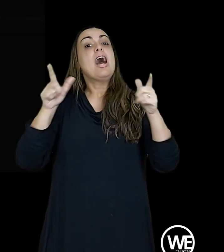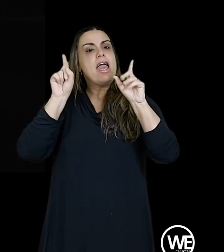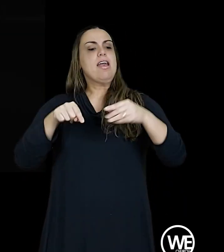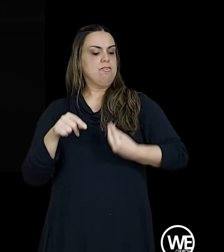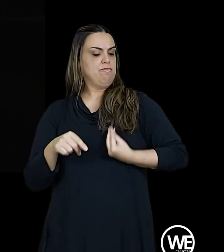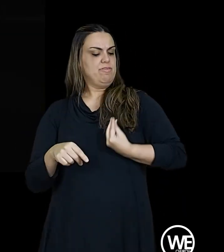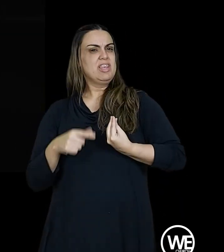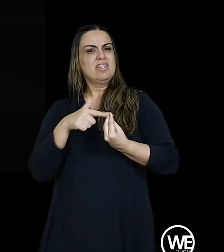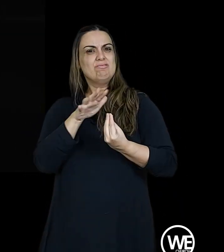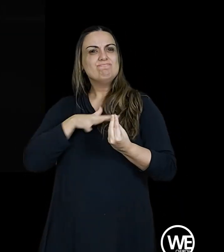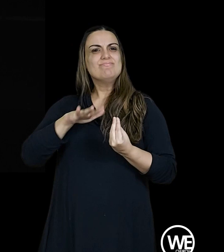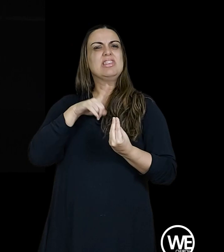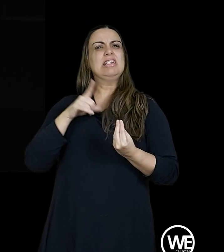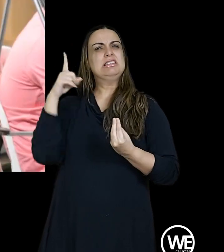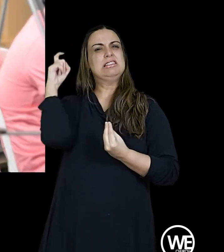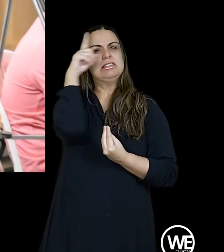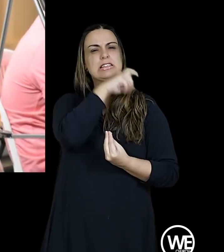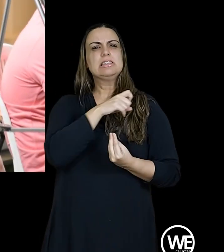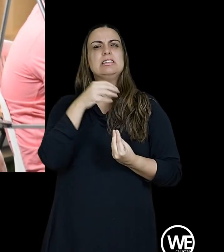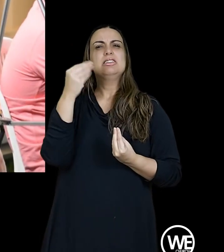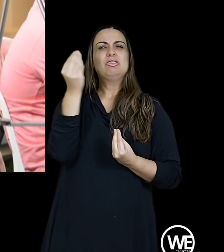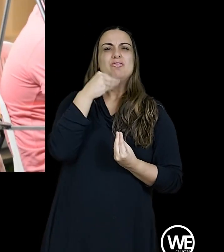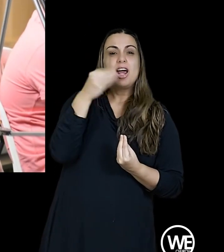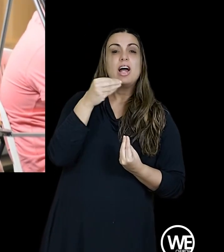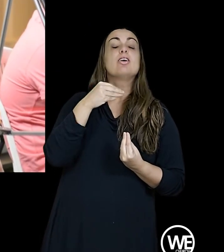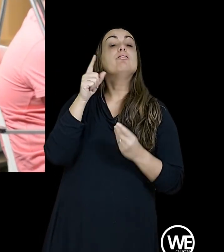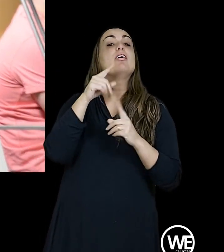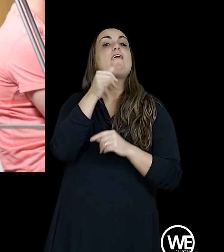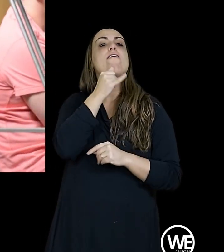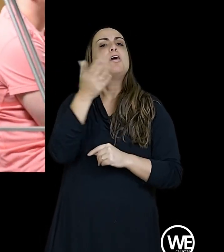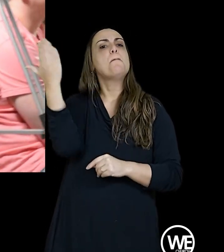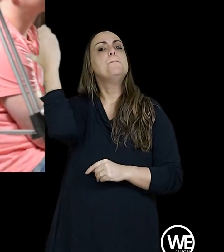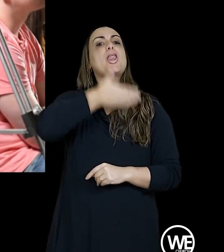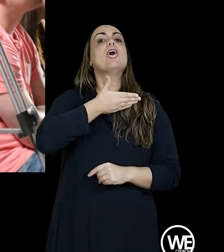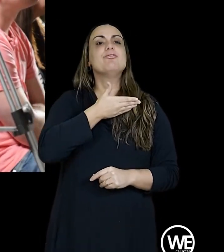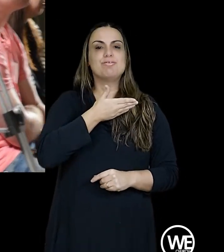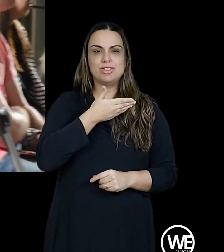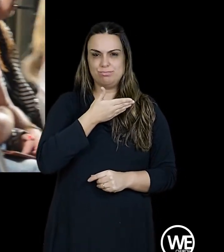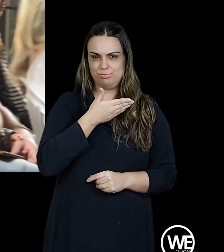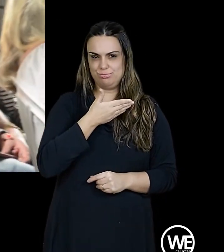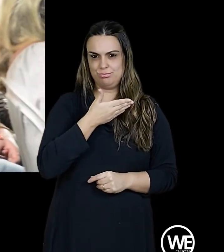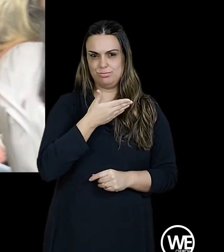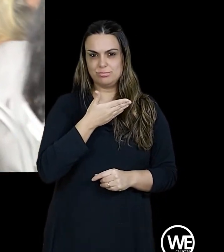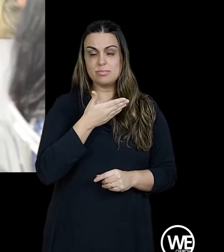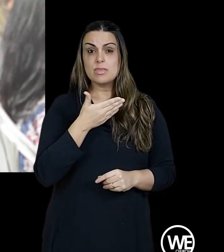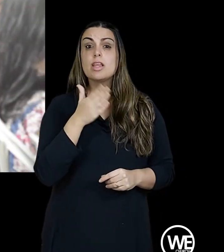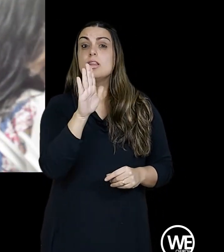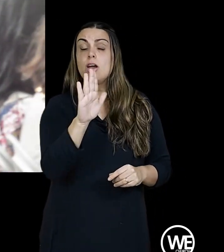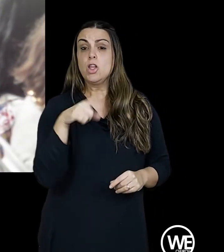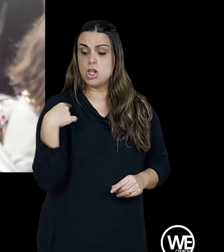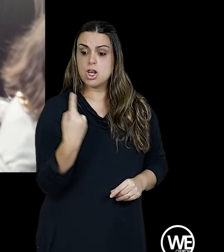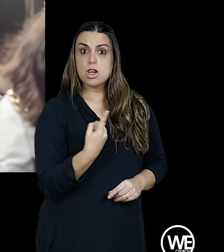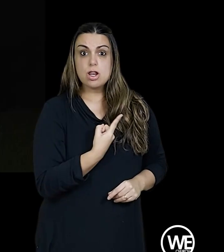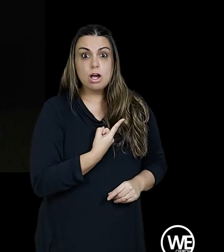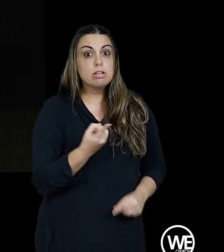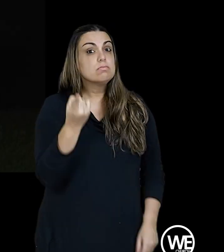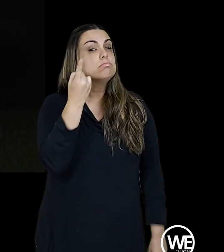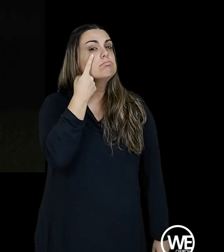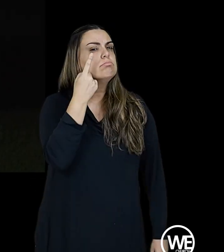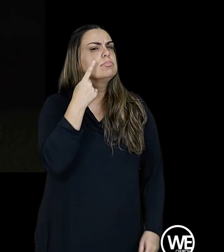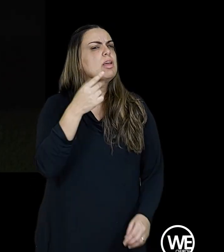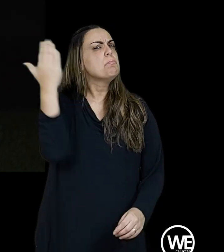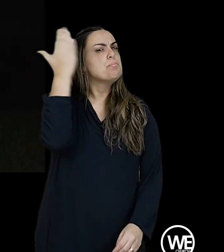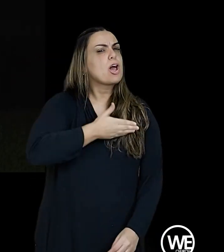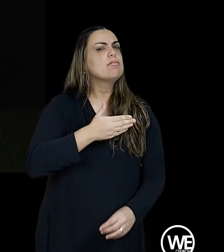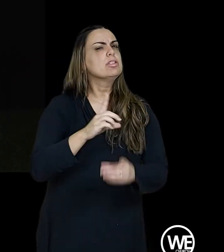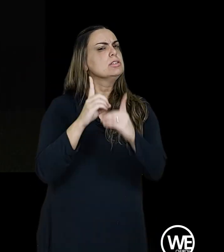fragilidades, e seremos colocados à prova em até que ponto nós de fato cremos como